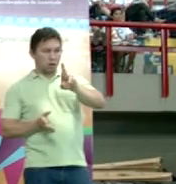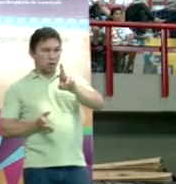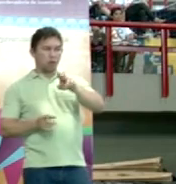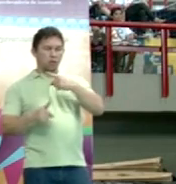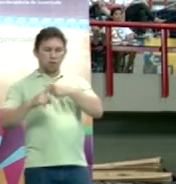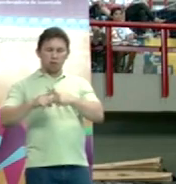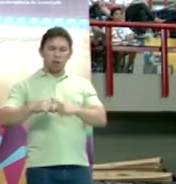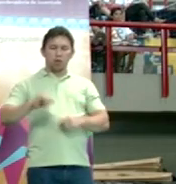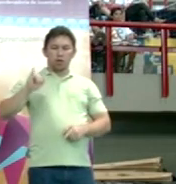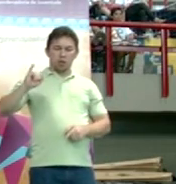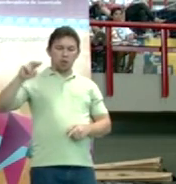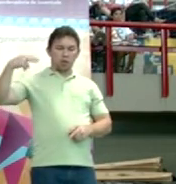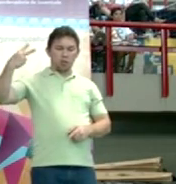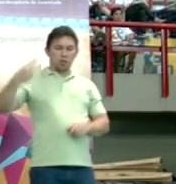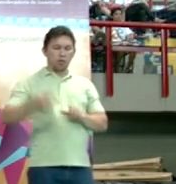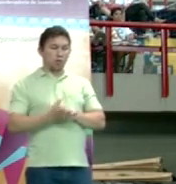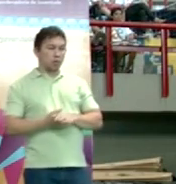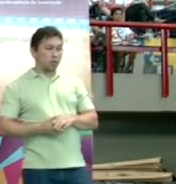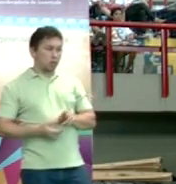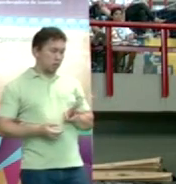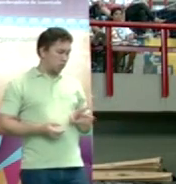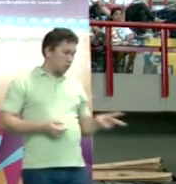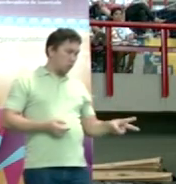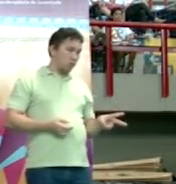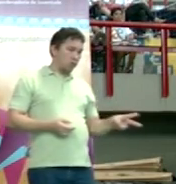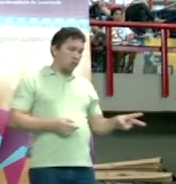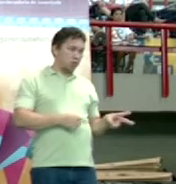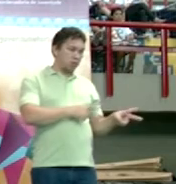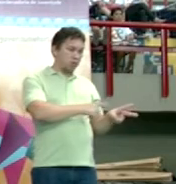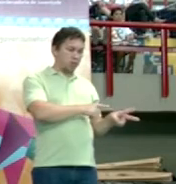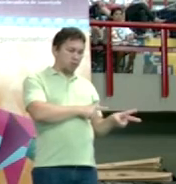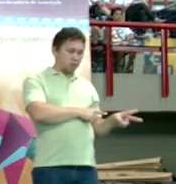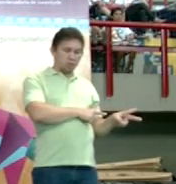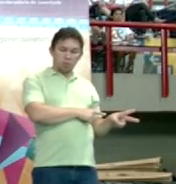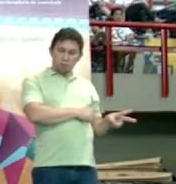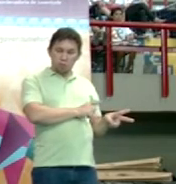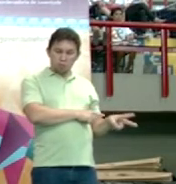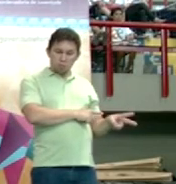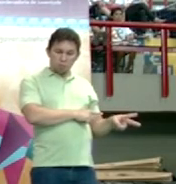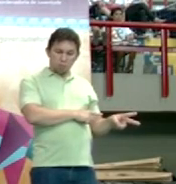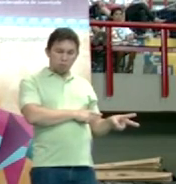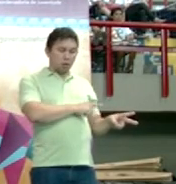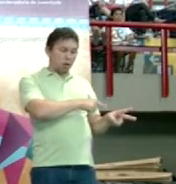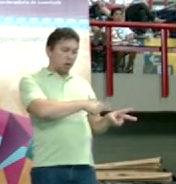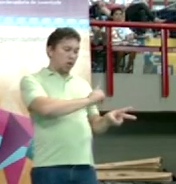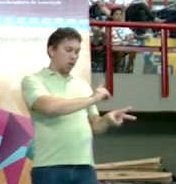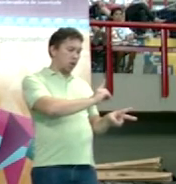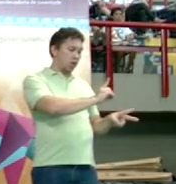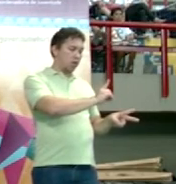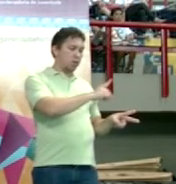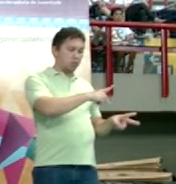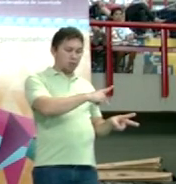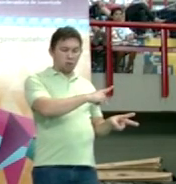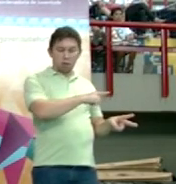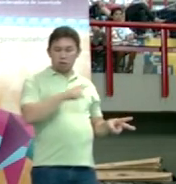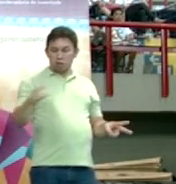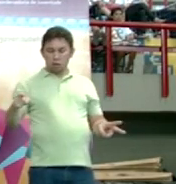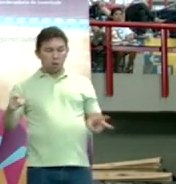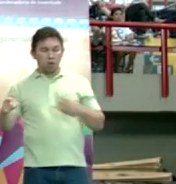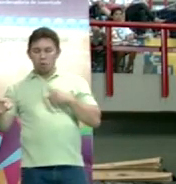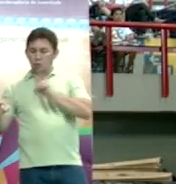está falando de tomada e do aparelho, tomada, DDP. Aparelho,